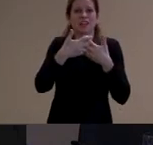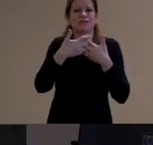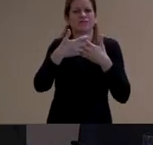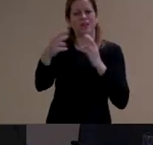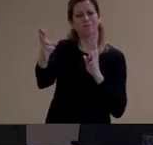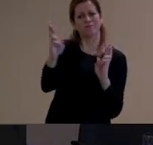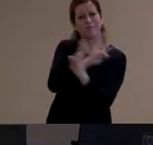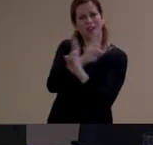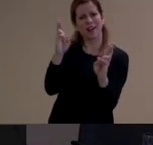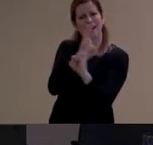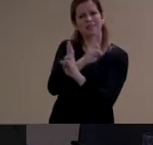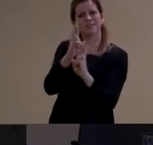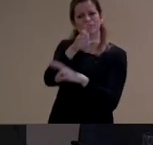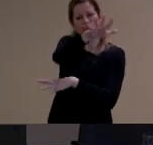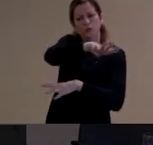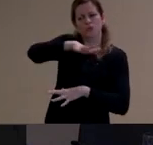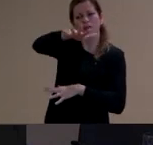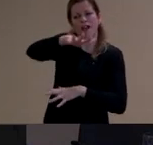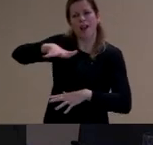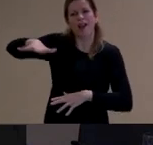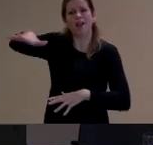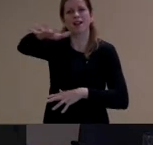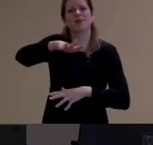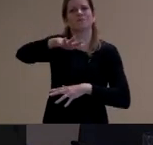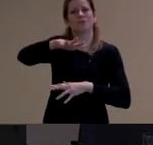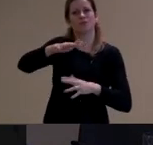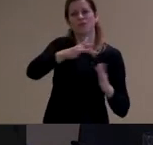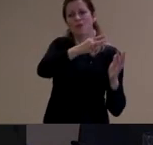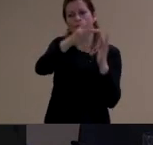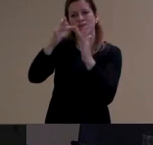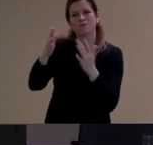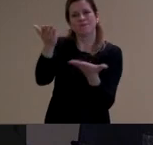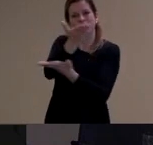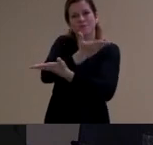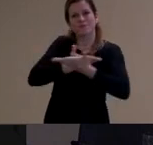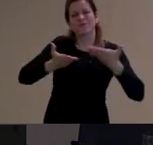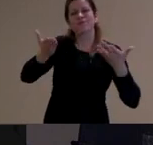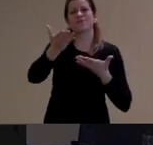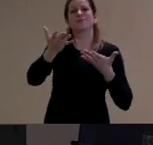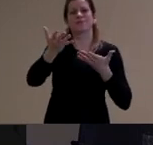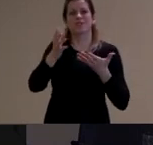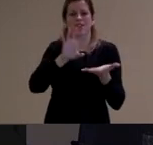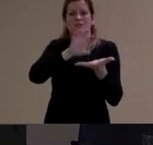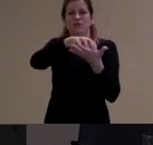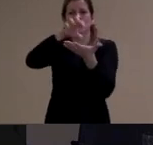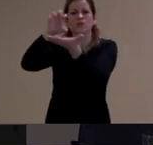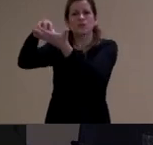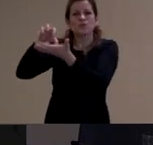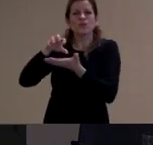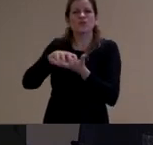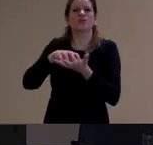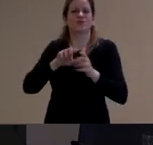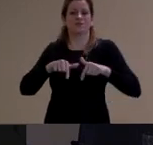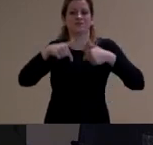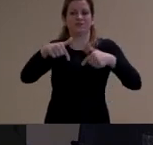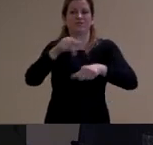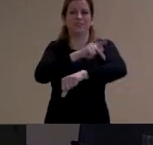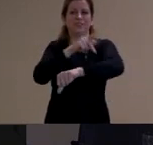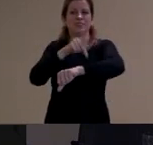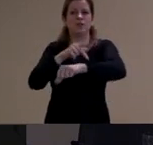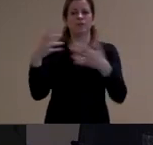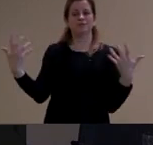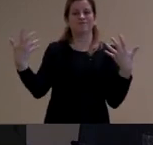inter-relacionado né todos os campos de experiência e todos os núcleos da ação pedagógica são pensados